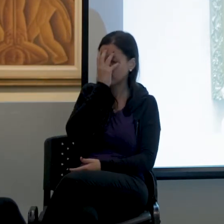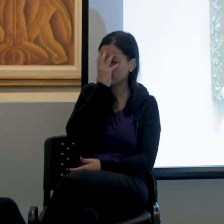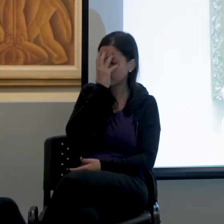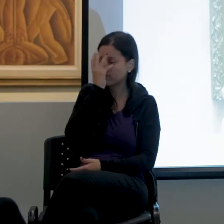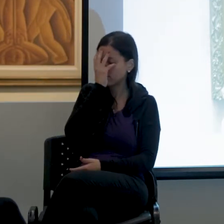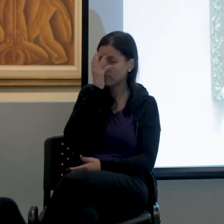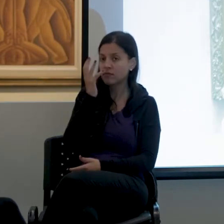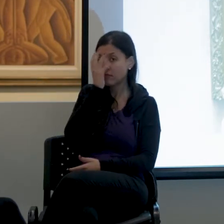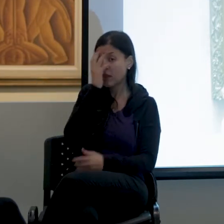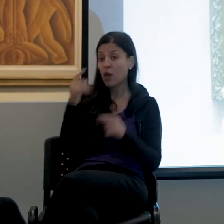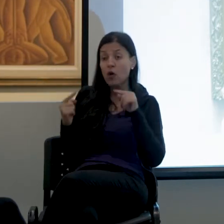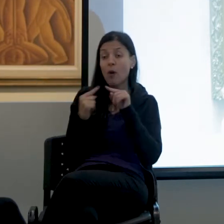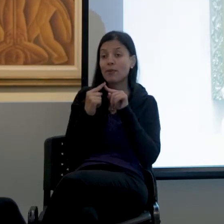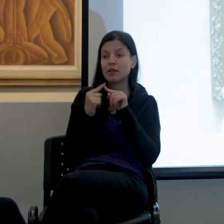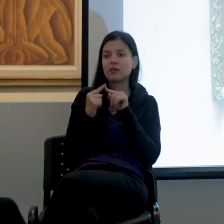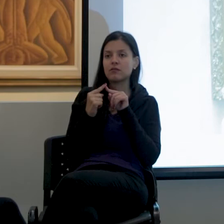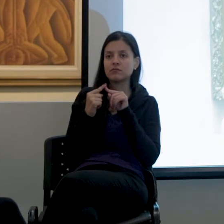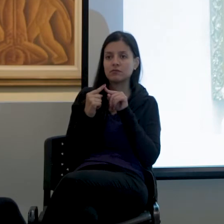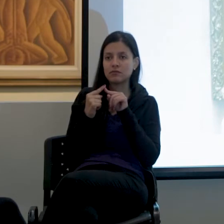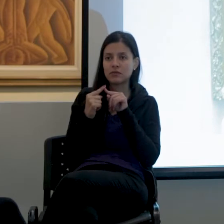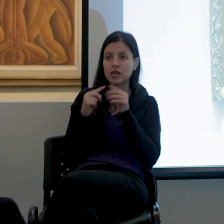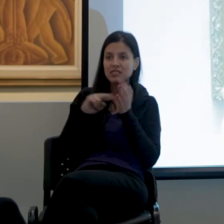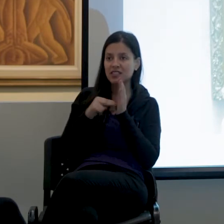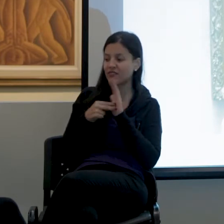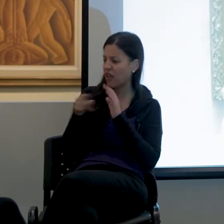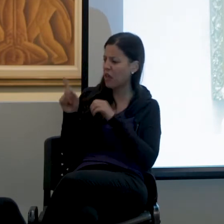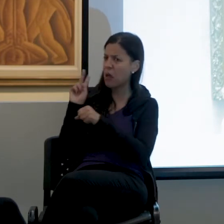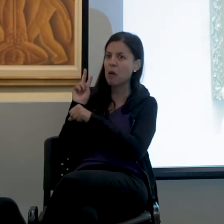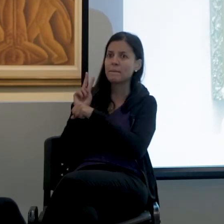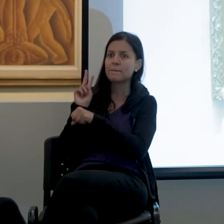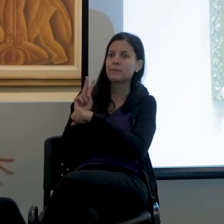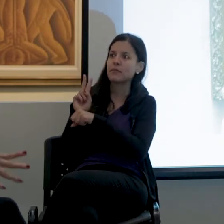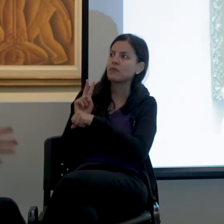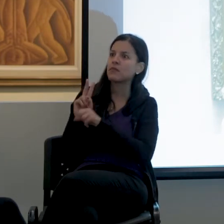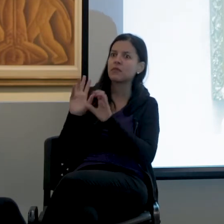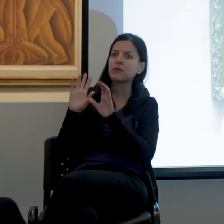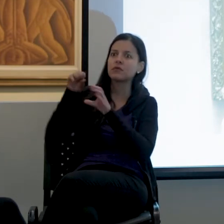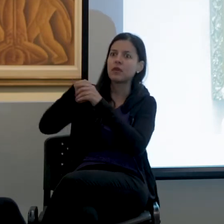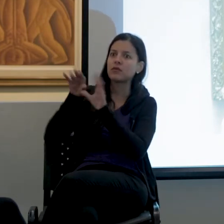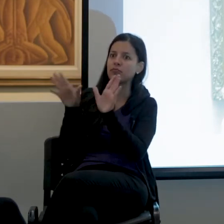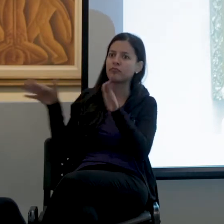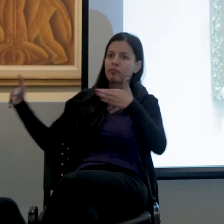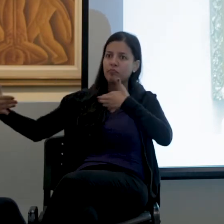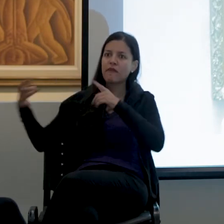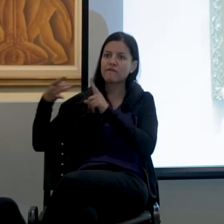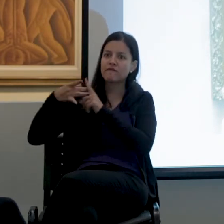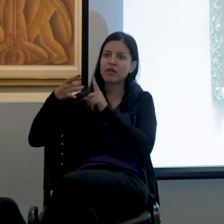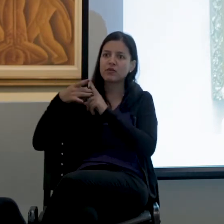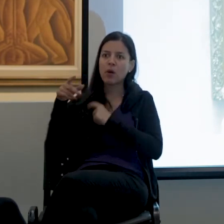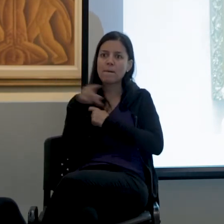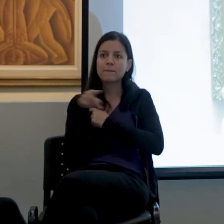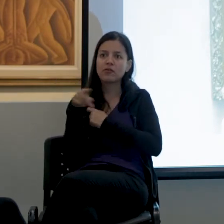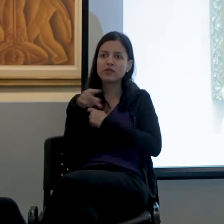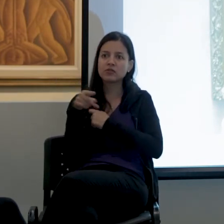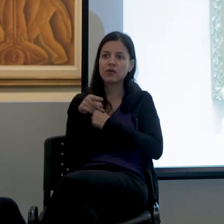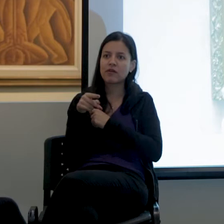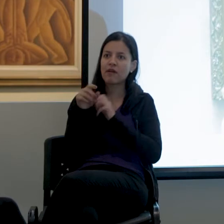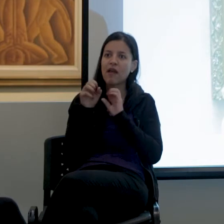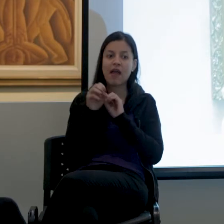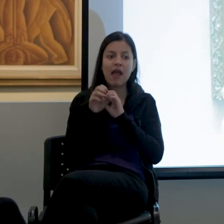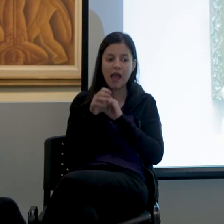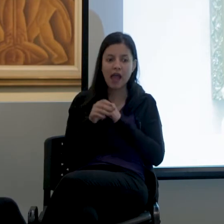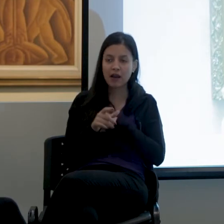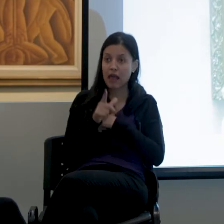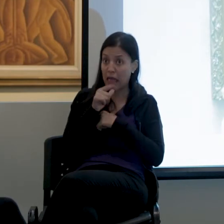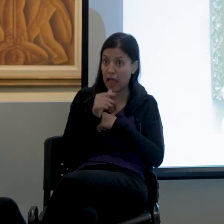todo sentido de estar dentro, ela não está fora. Ela não tem que ser protegida por guardas, ficar fechado, o professor tem que dar aula para nem tomar água,